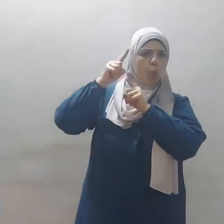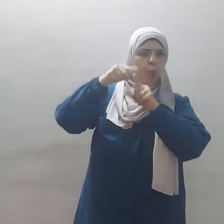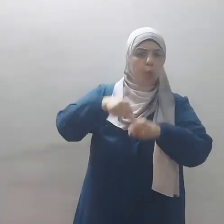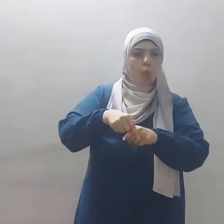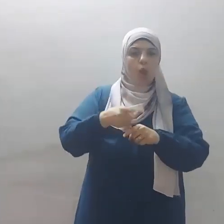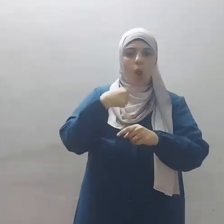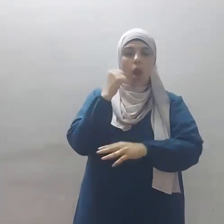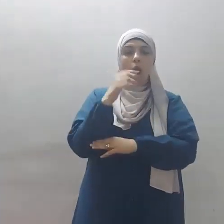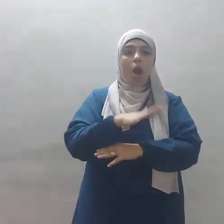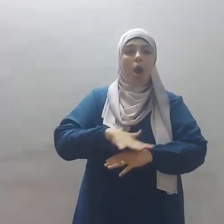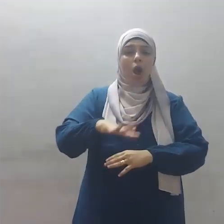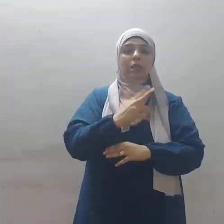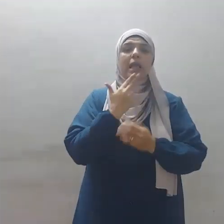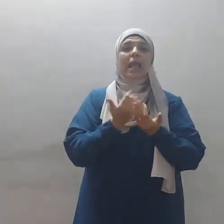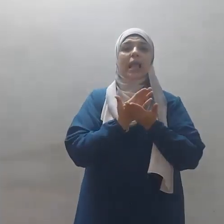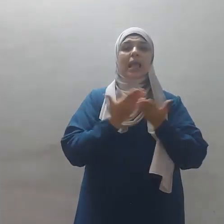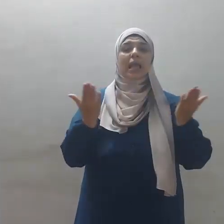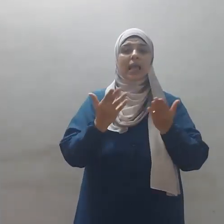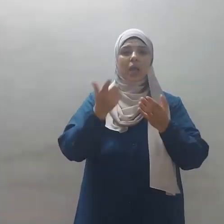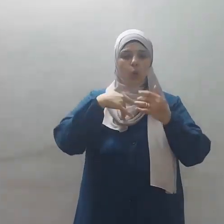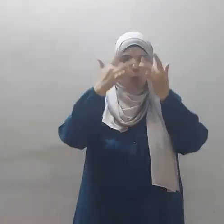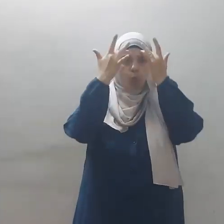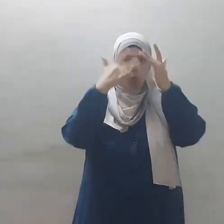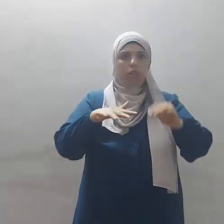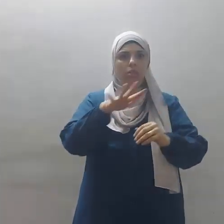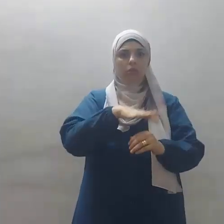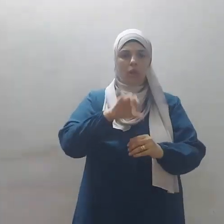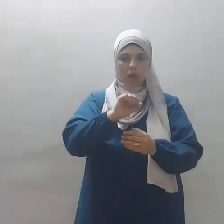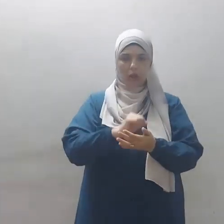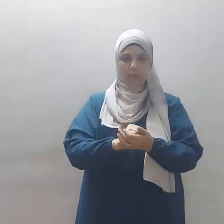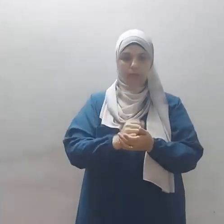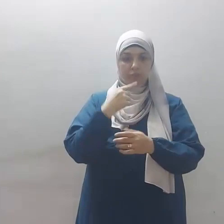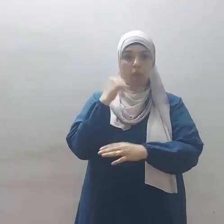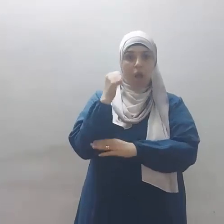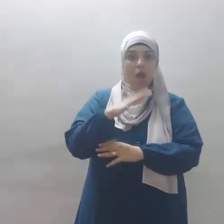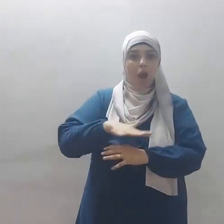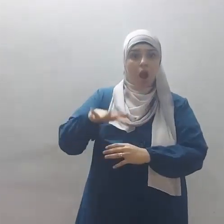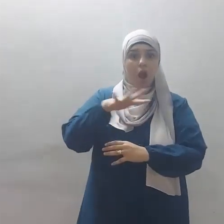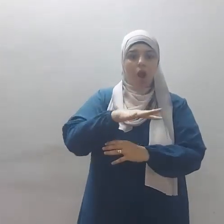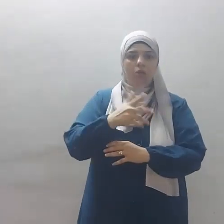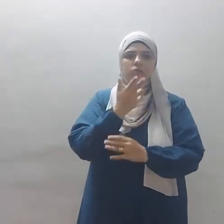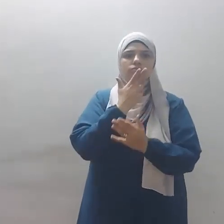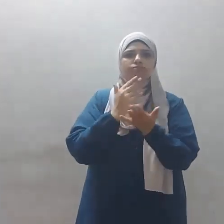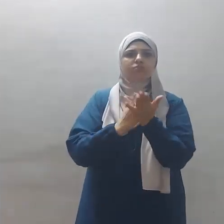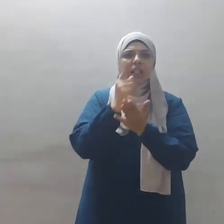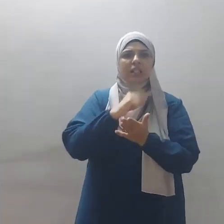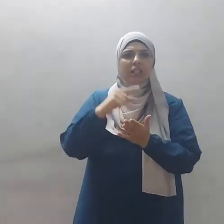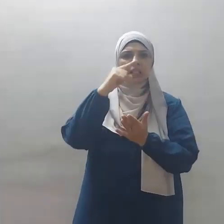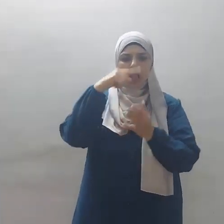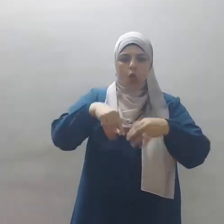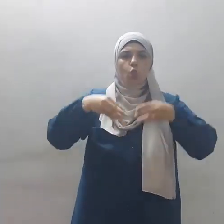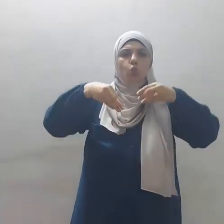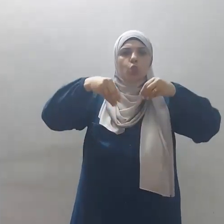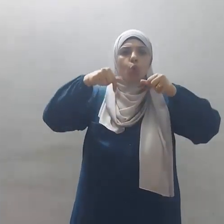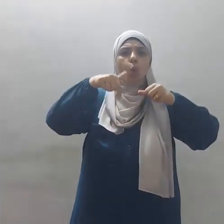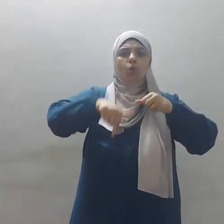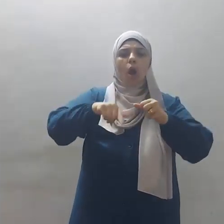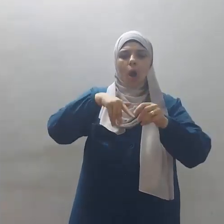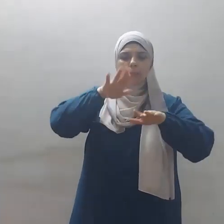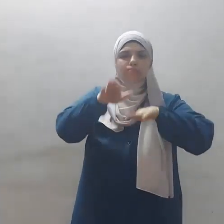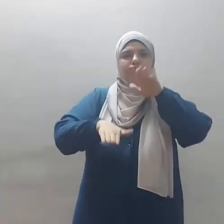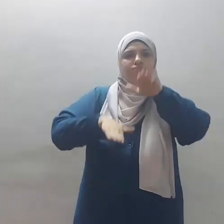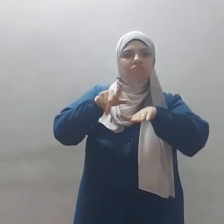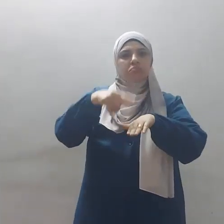وهي ارض الخير والنماء والتضحيه تلك الارض المقدسه التي يحمل ترابها اثار